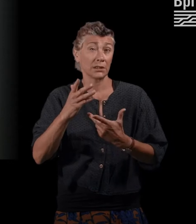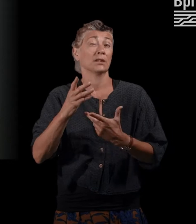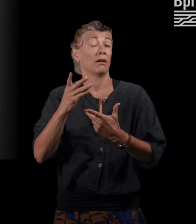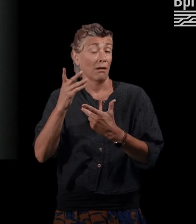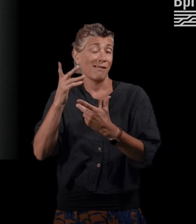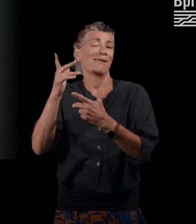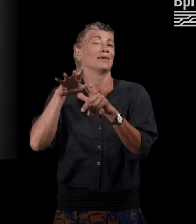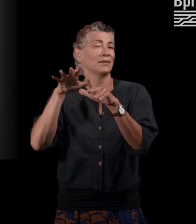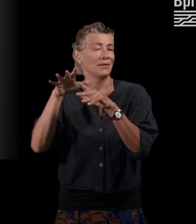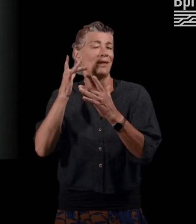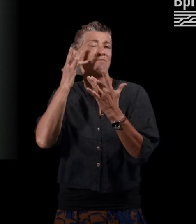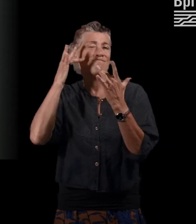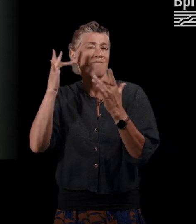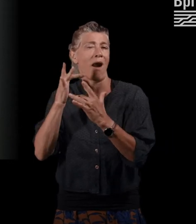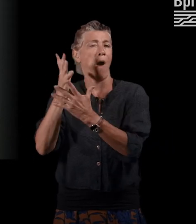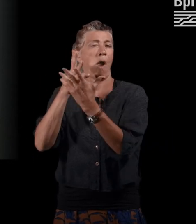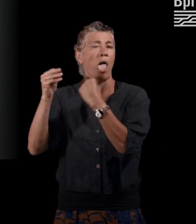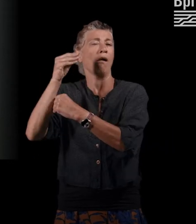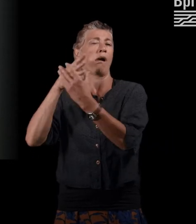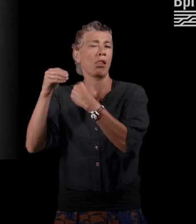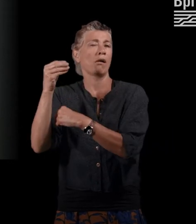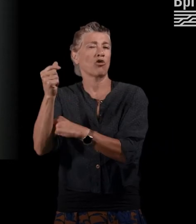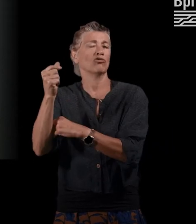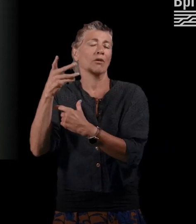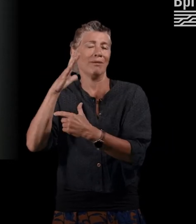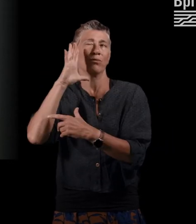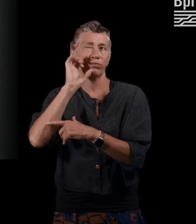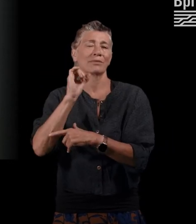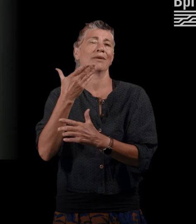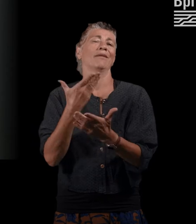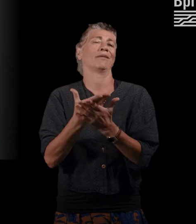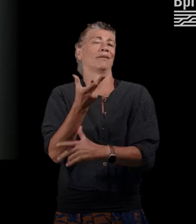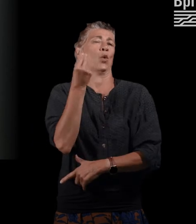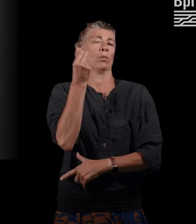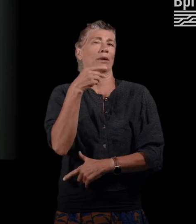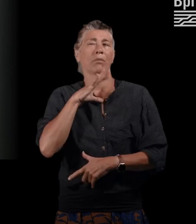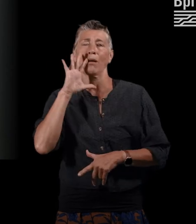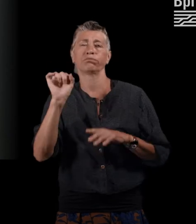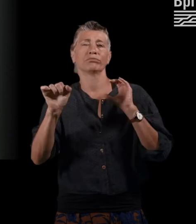facettes du brillant système de corruption qui a conduit le pays à sa perte.